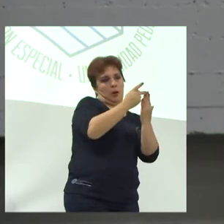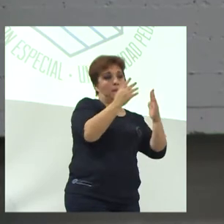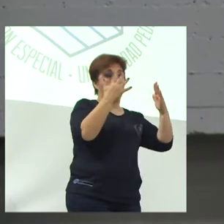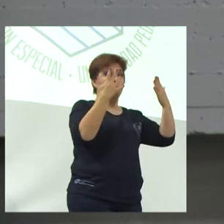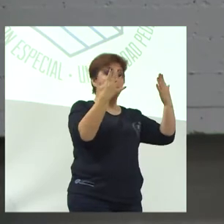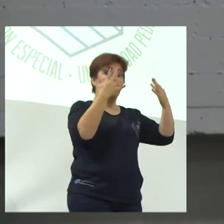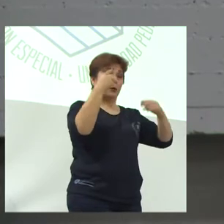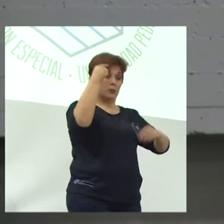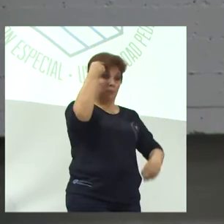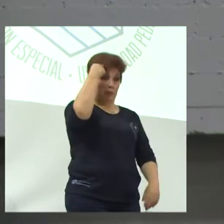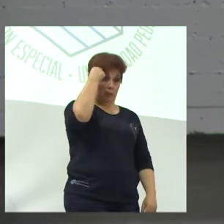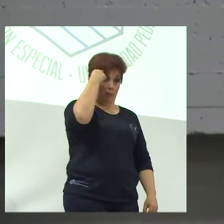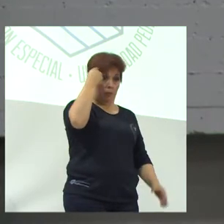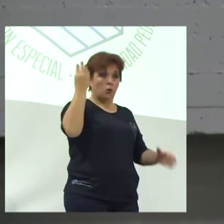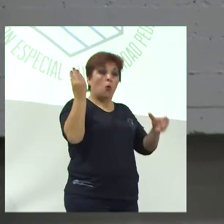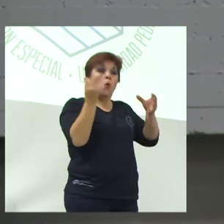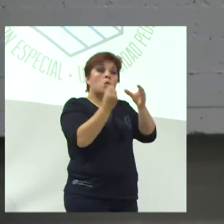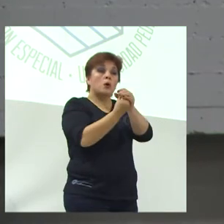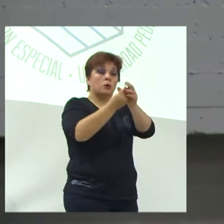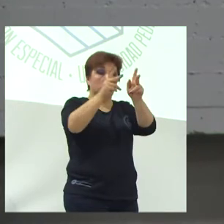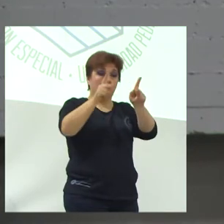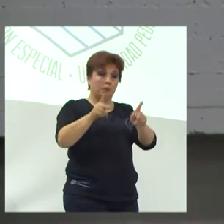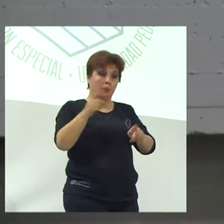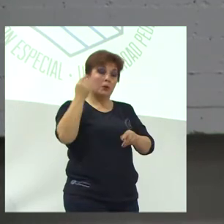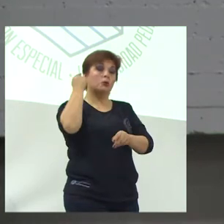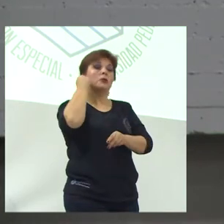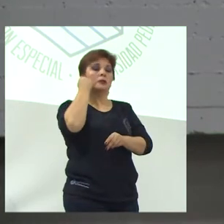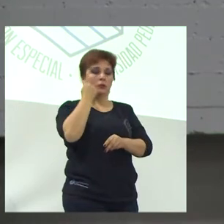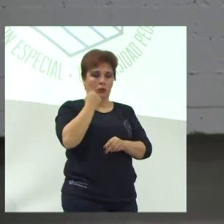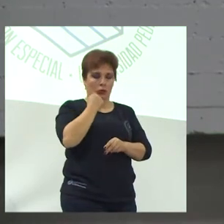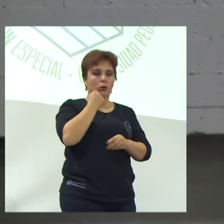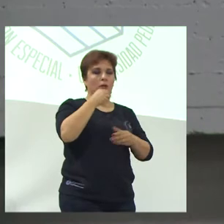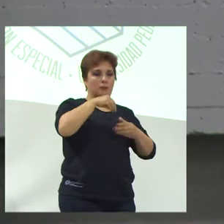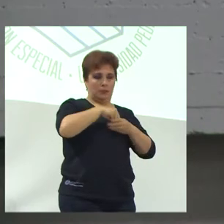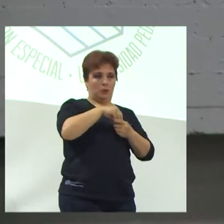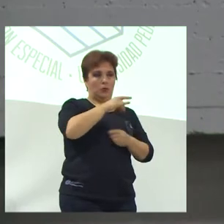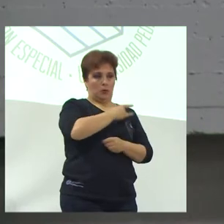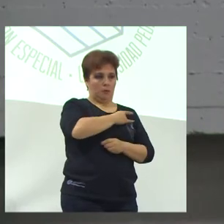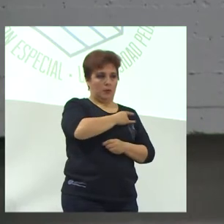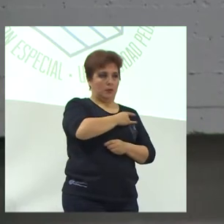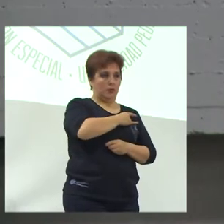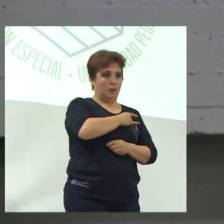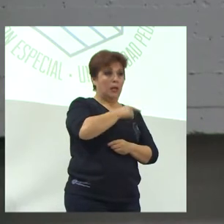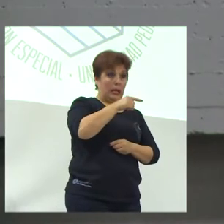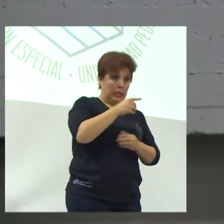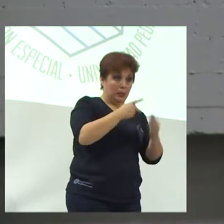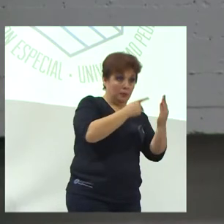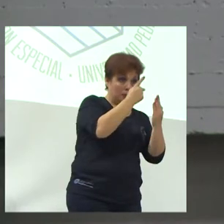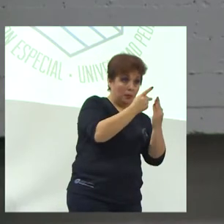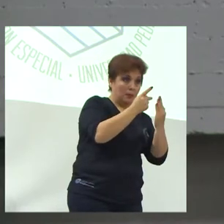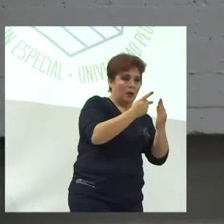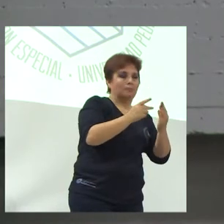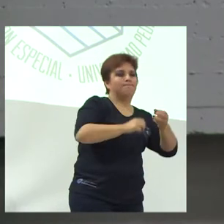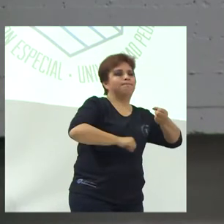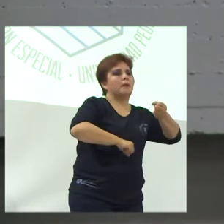sordos a la vida universitaria el cual apoya y desarrolla el progreso